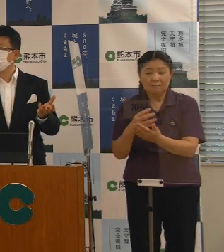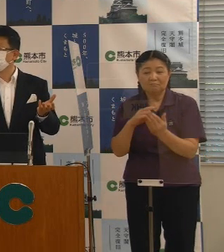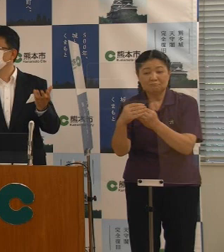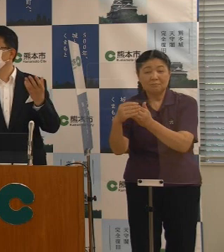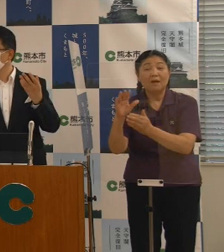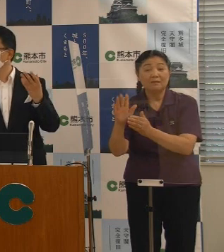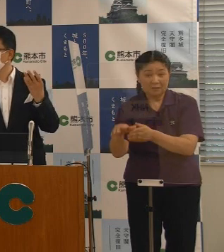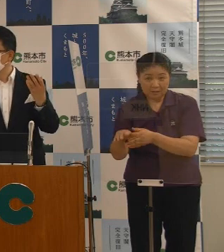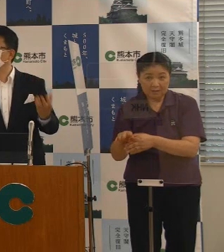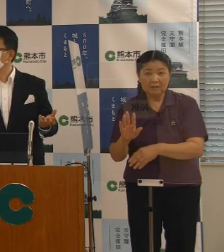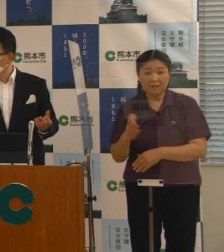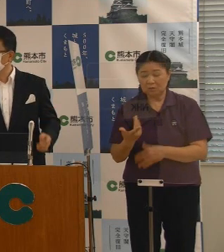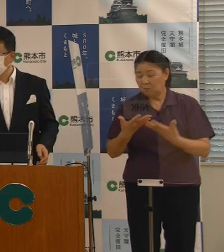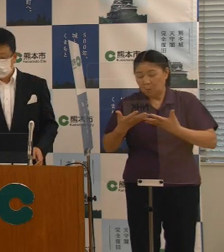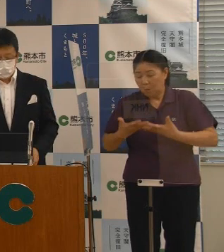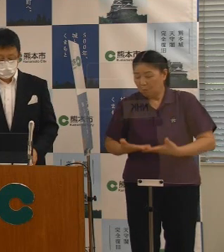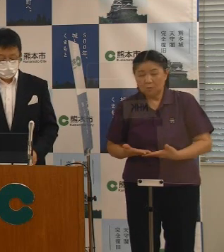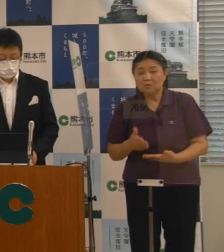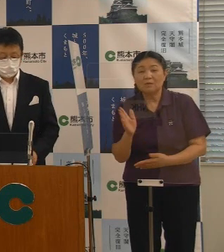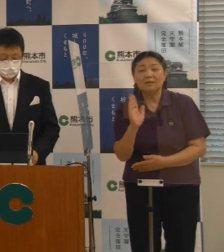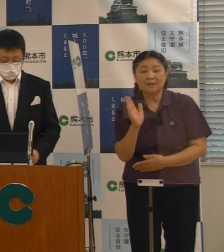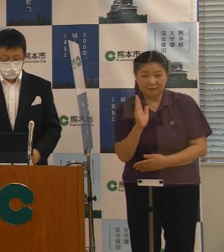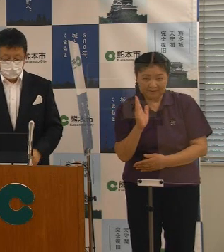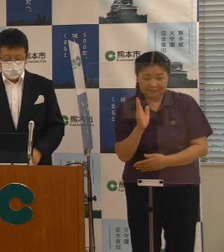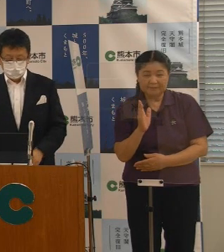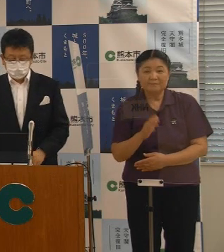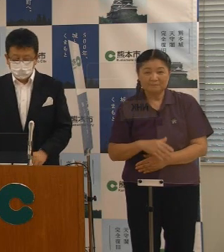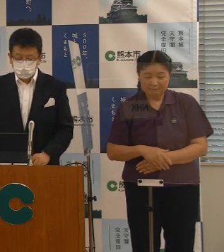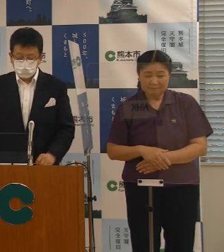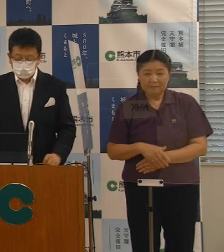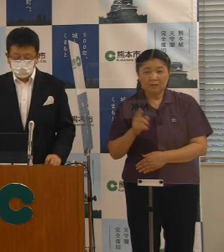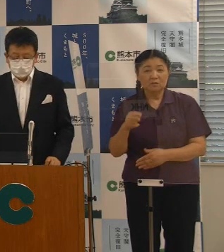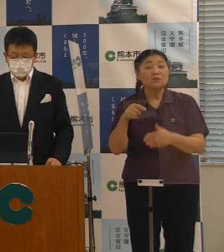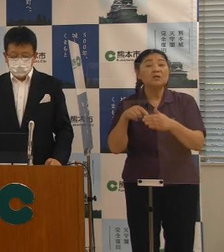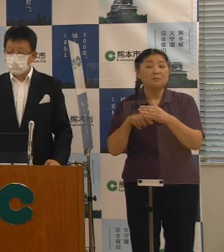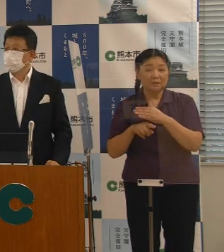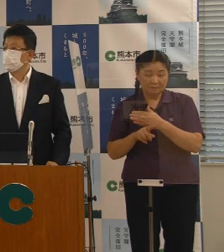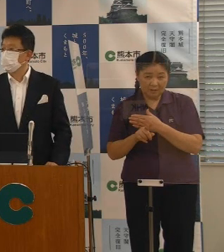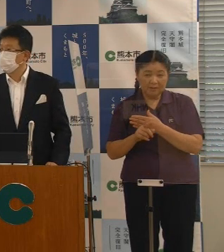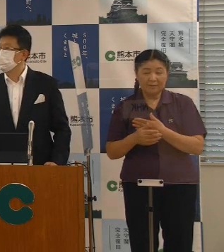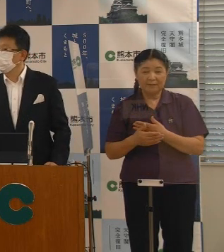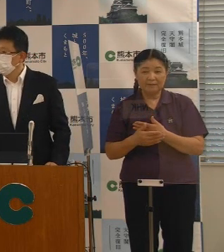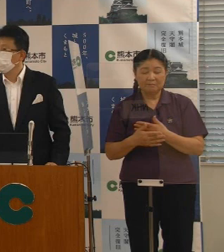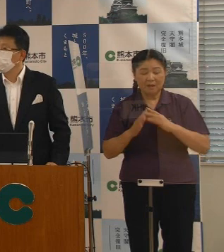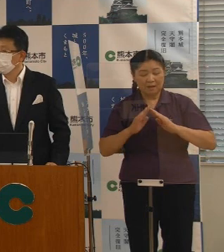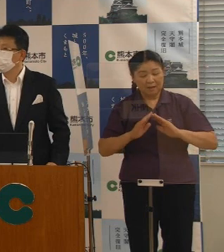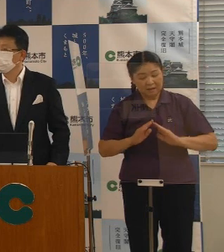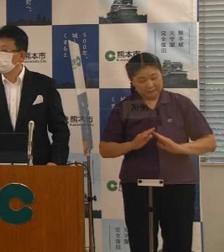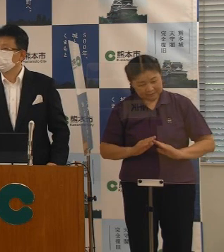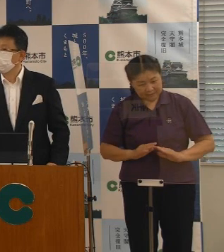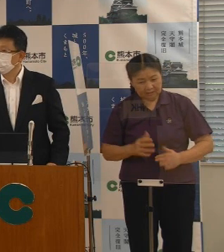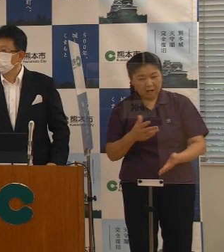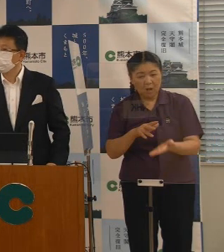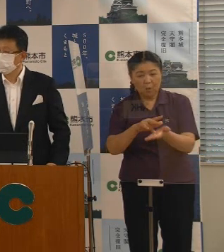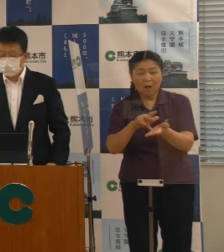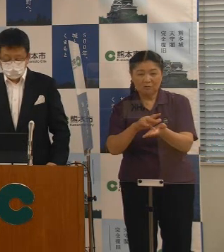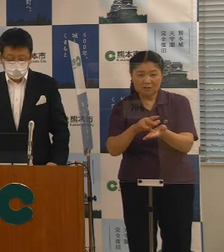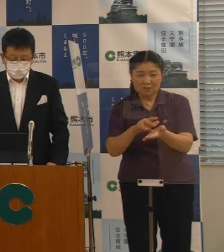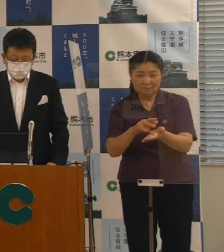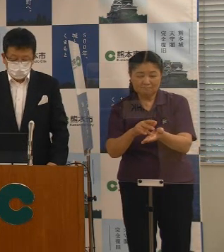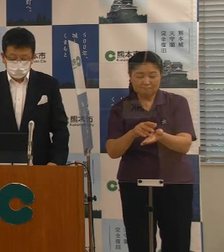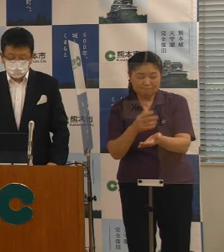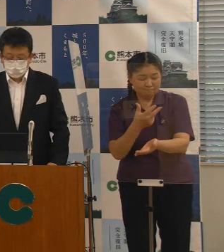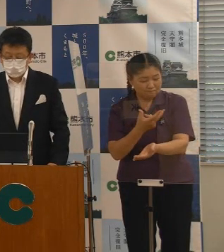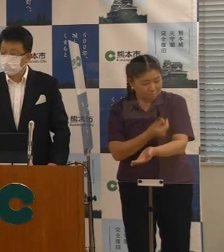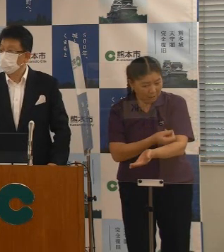が、重篤な症状には至ってないということでありますので、まあ、そういう意味では、まあ、かなり安全なワクチンであるということ